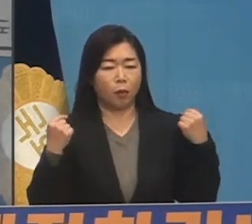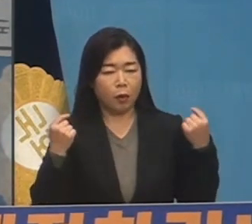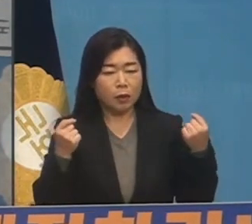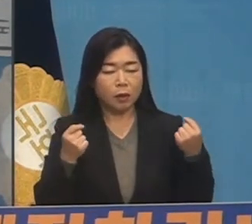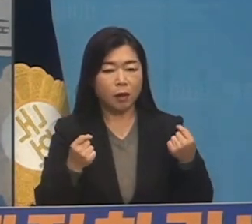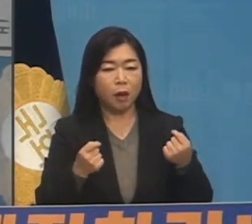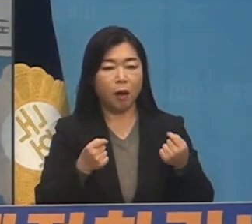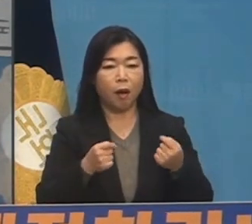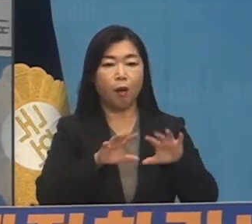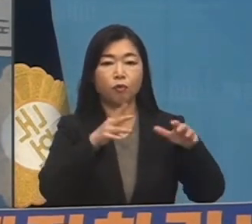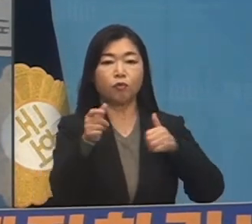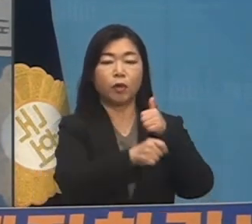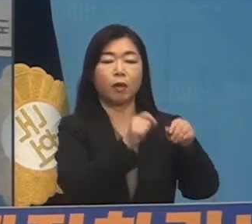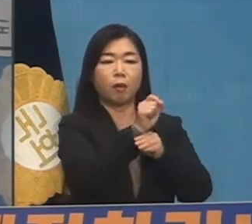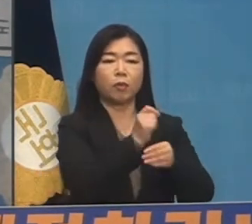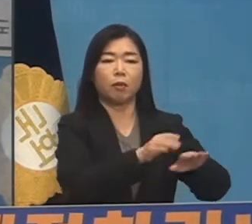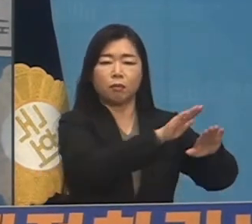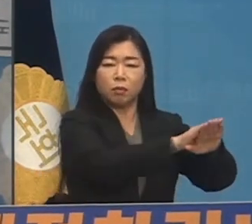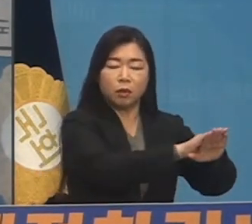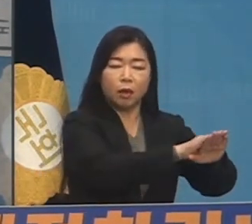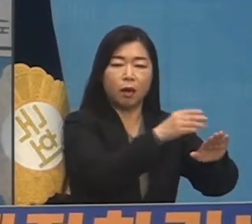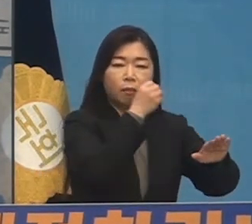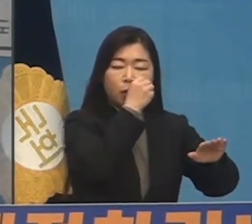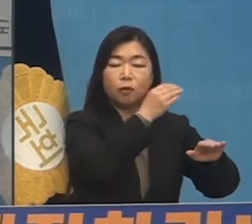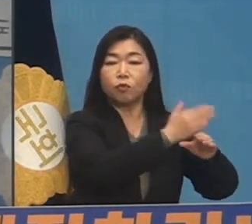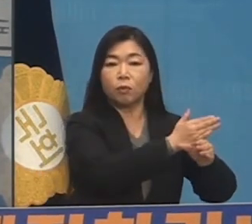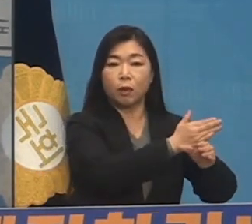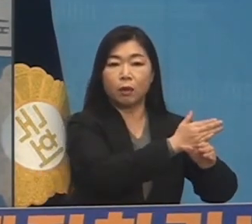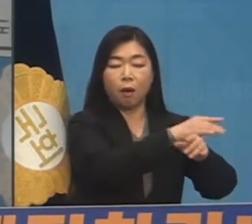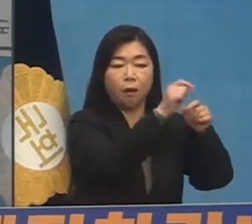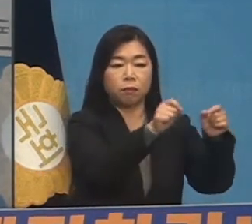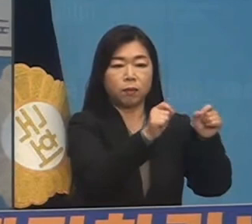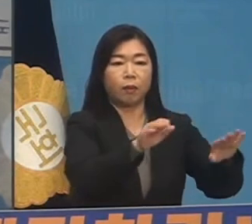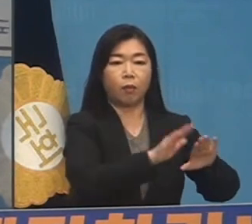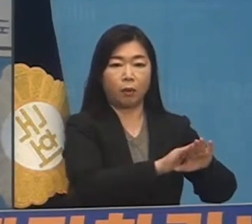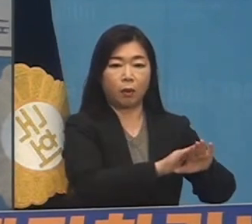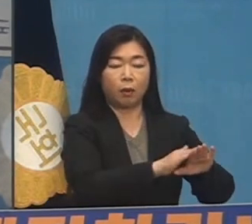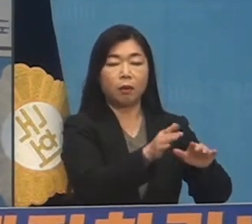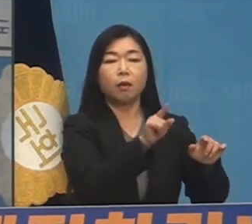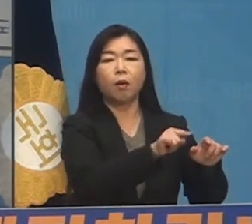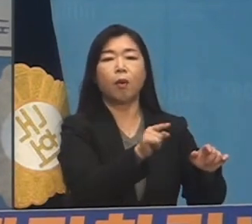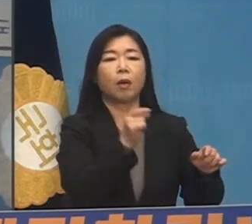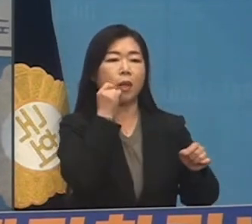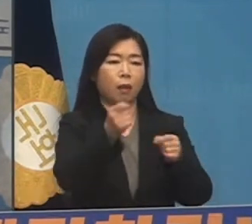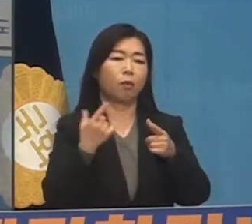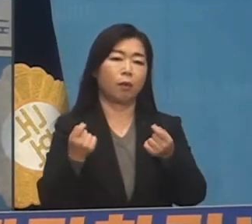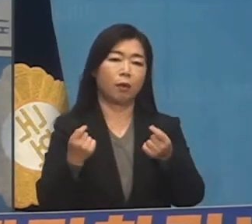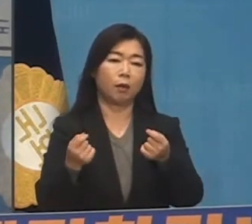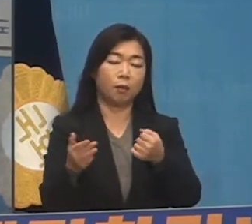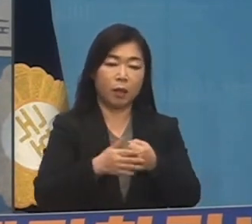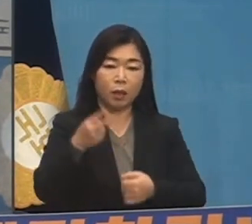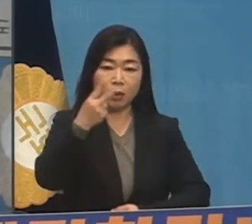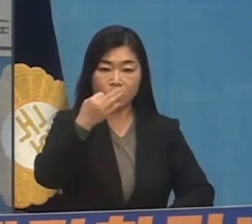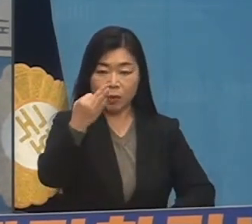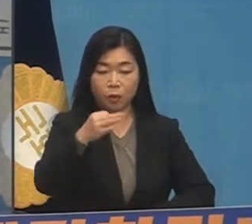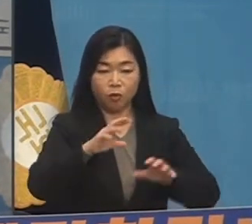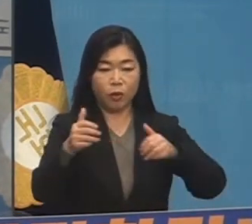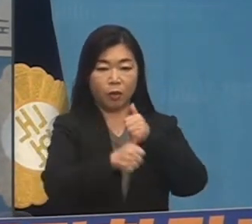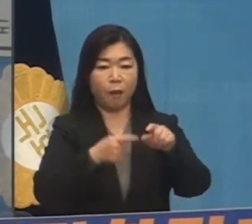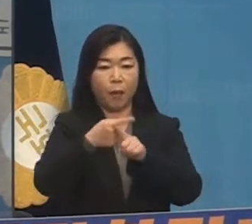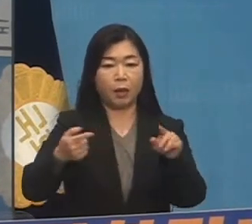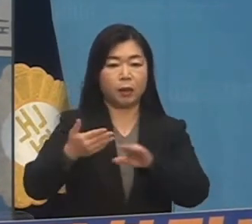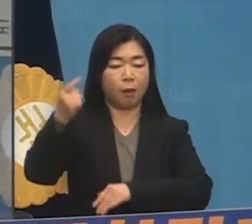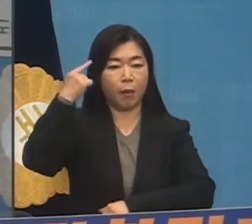계류 중이다. 이 정도면 국민을 대상으로 한 사기극에 가깝다. 2014년 국회의원 과반수